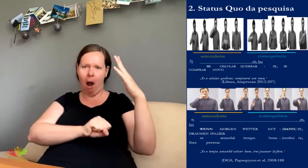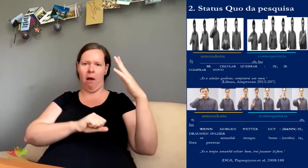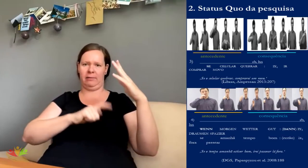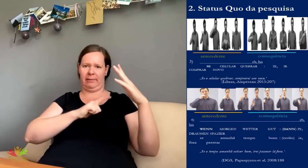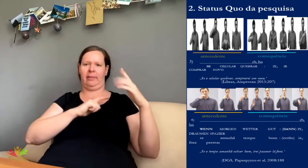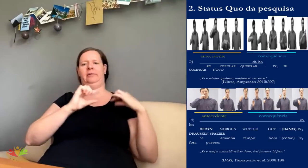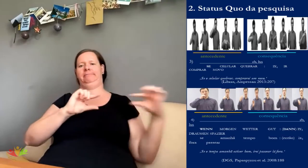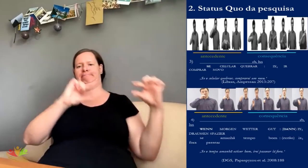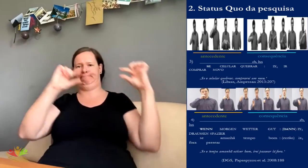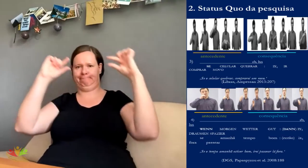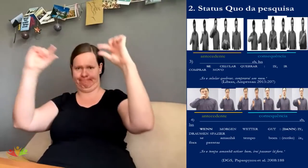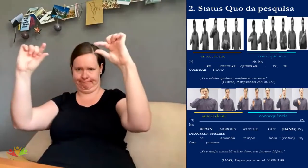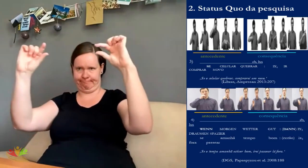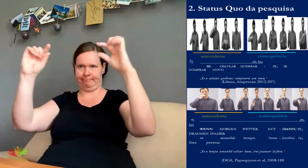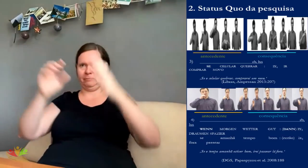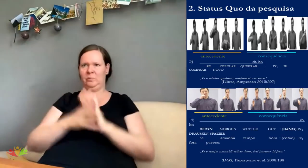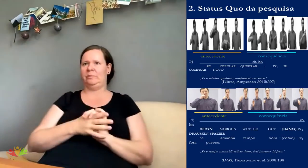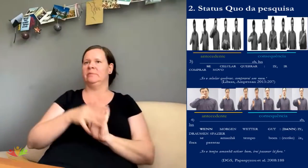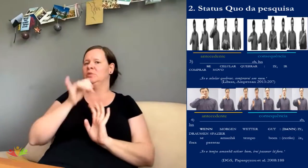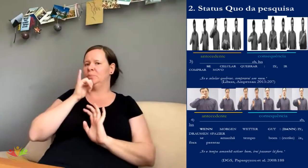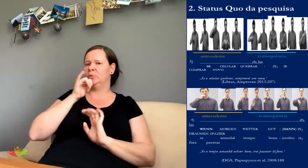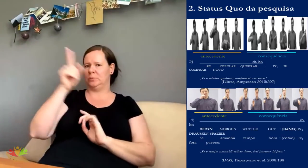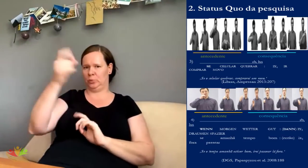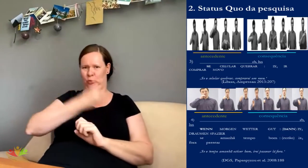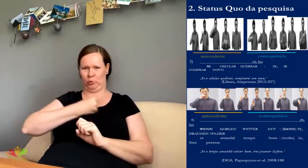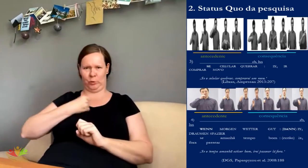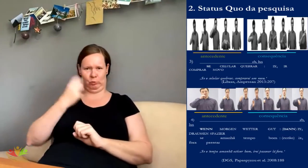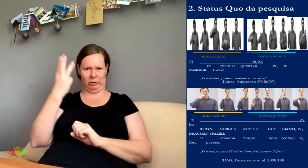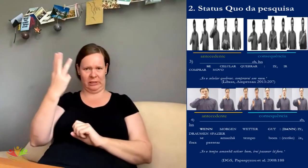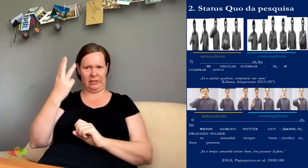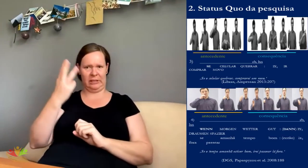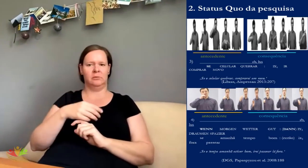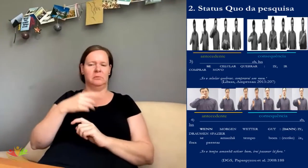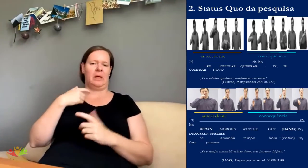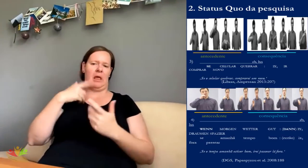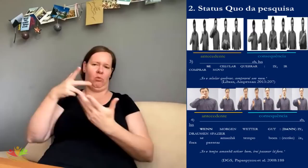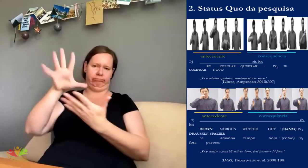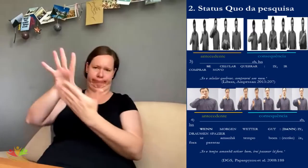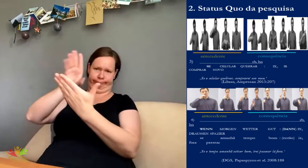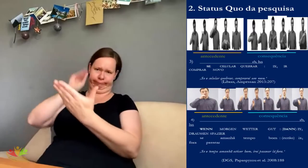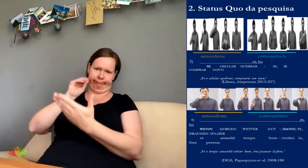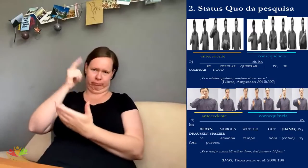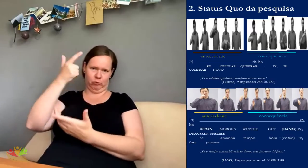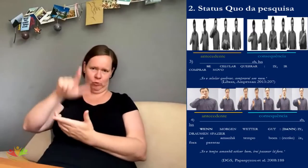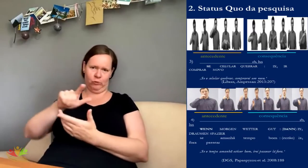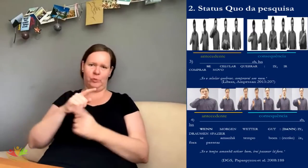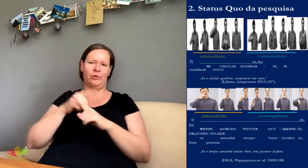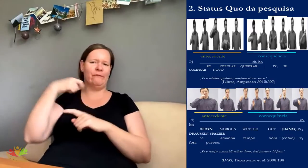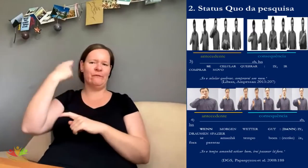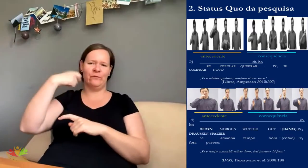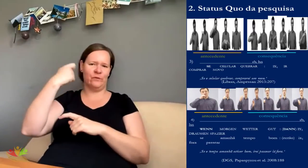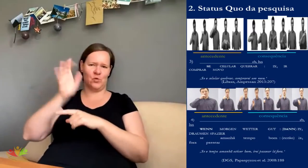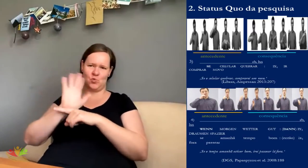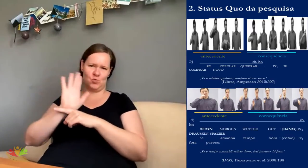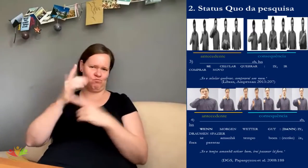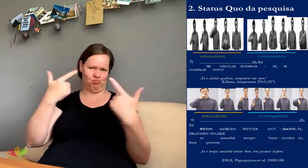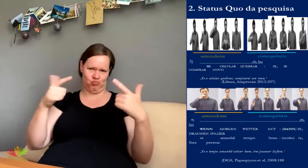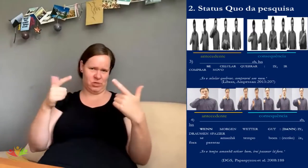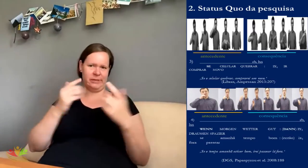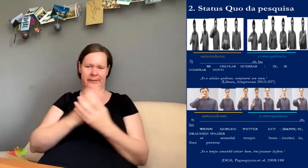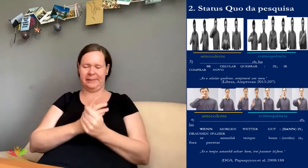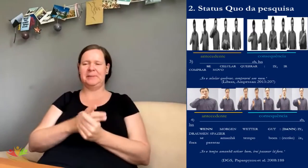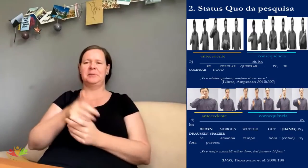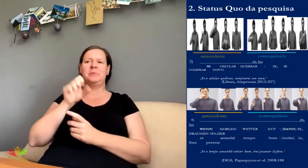esse, eu não estou lembrando. Ele já concluiu, ele mostra alguns exemplos de sentenças condicionais. Ele mostra vários tipos